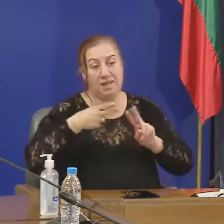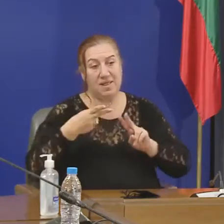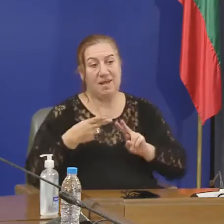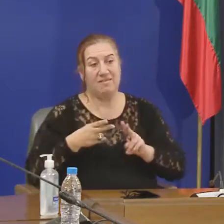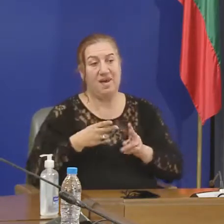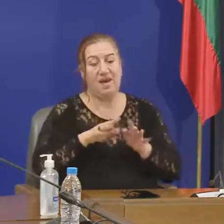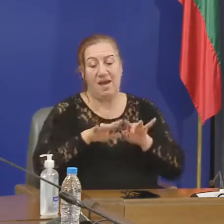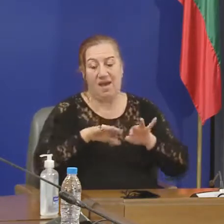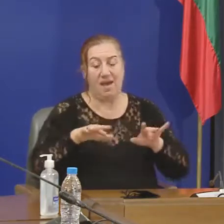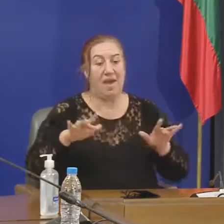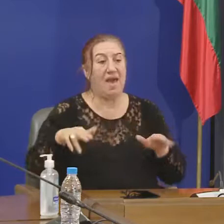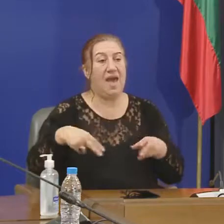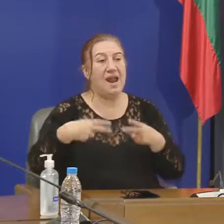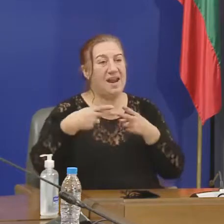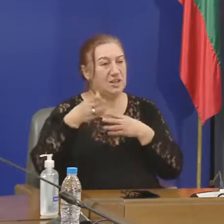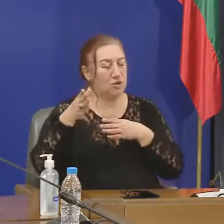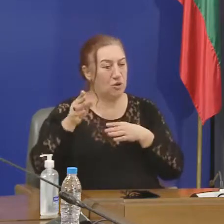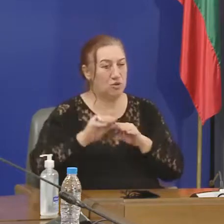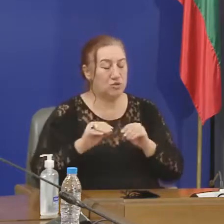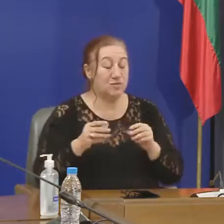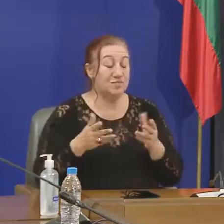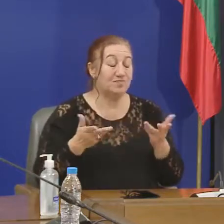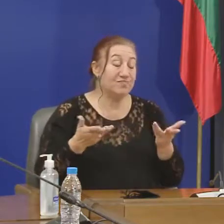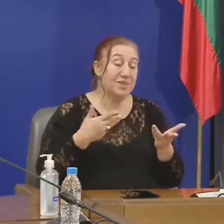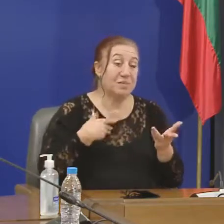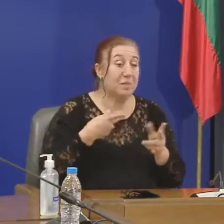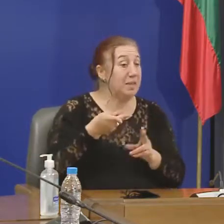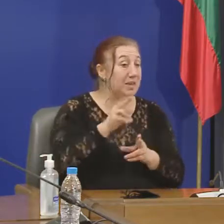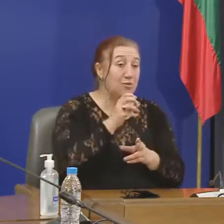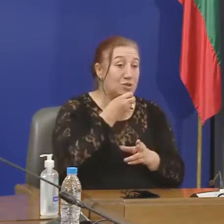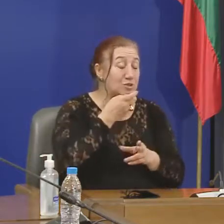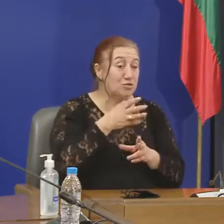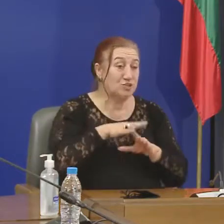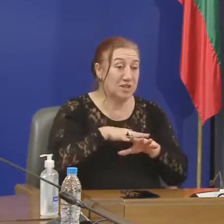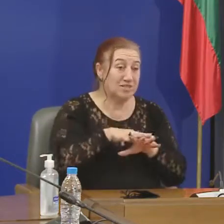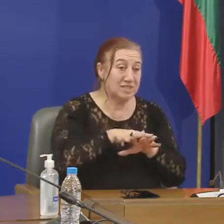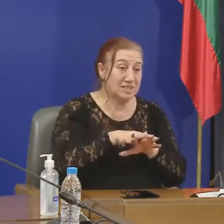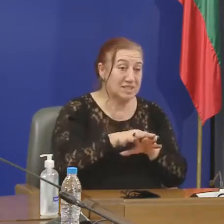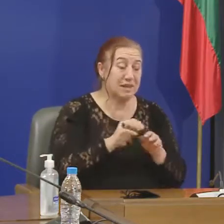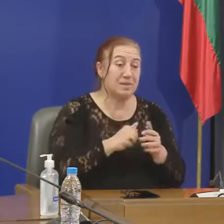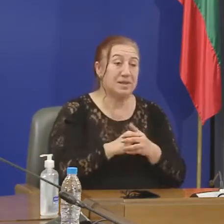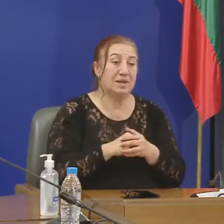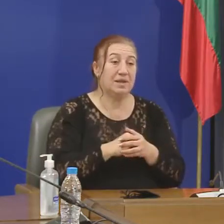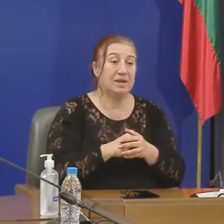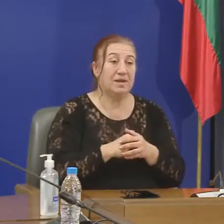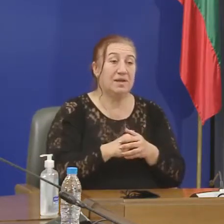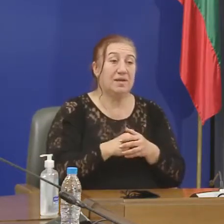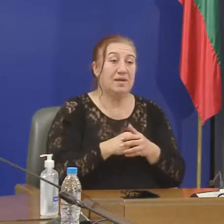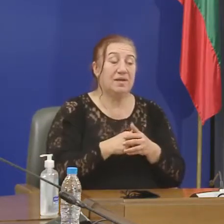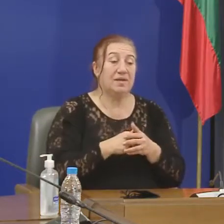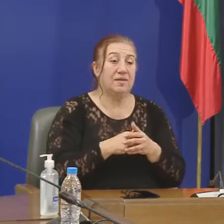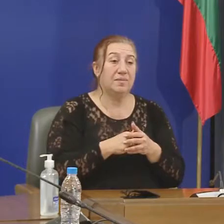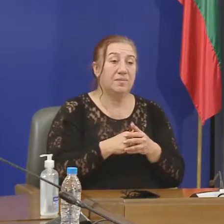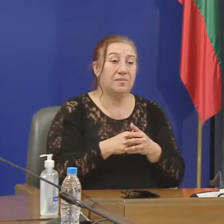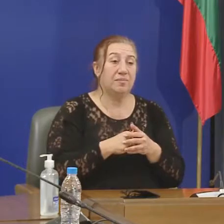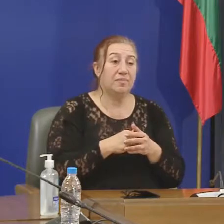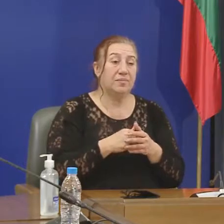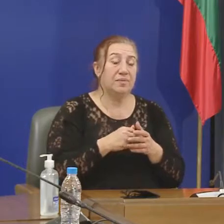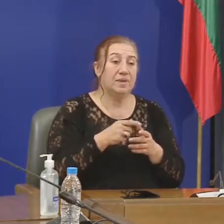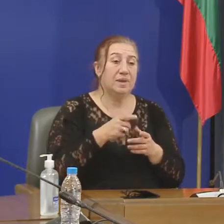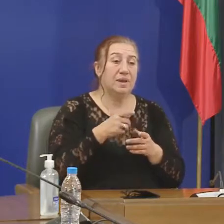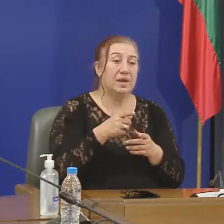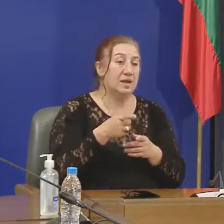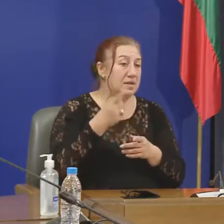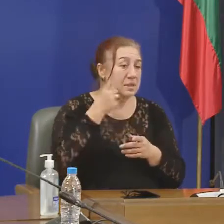още повече. За съжаление имаме и смъртни случаи в системата. 4 учители за последните 20 дни. Смъртта